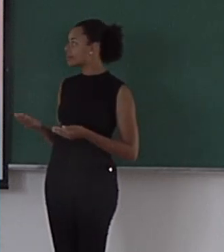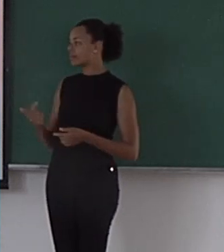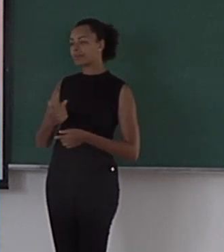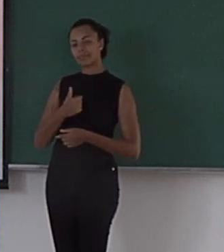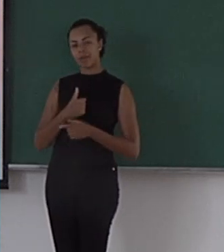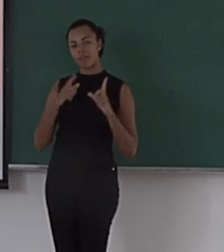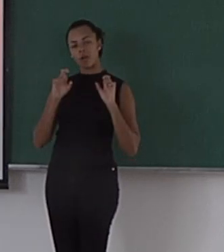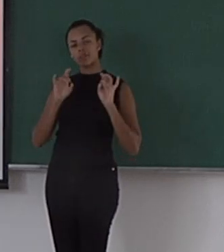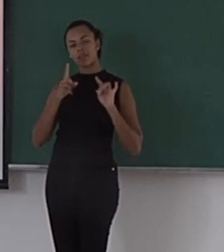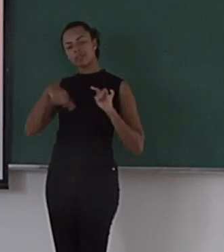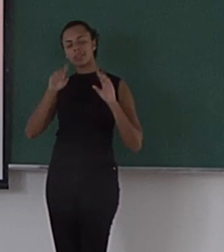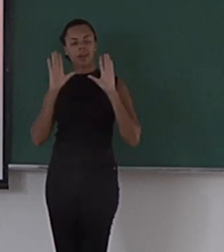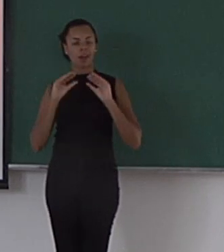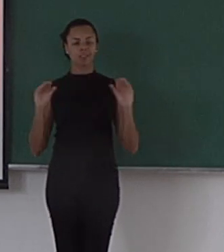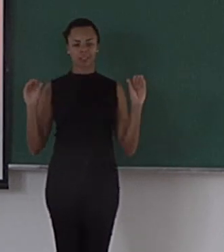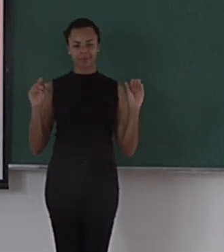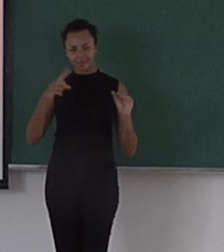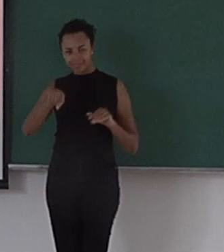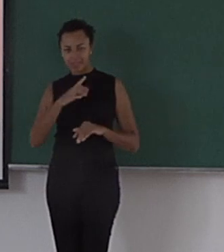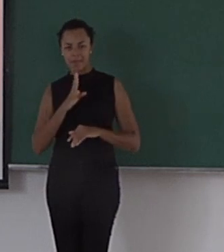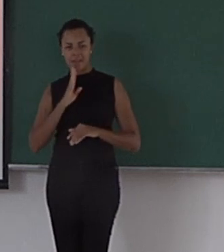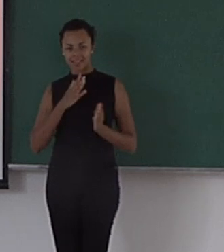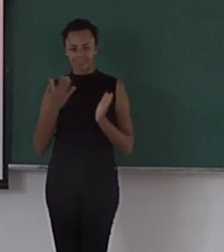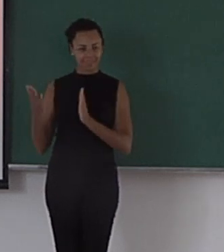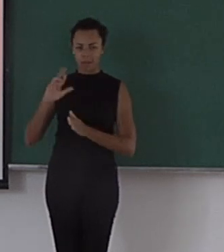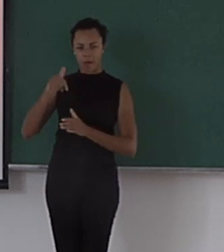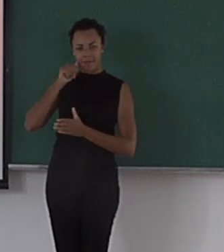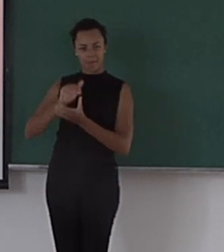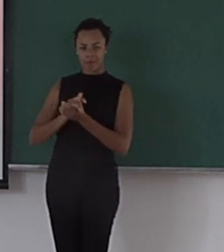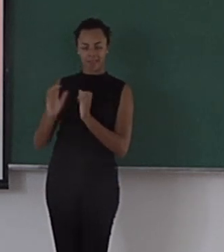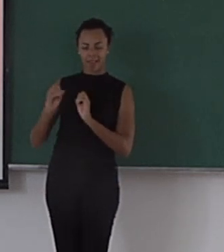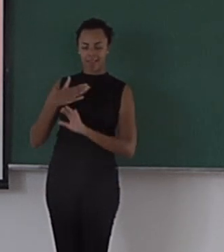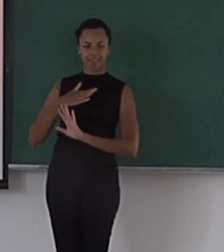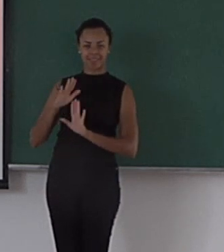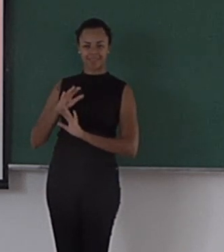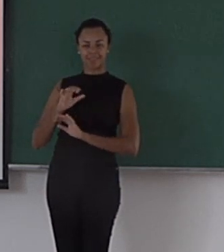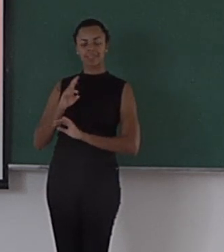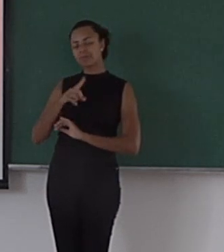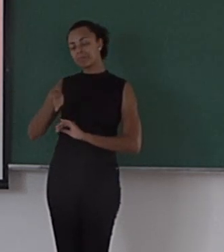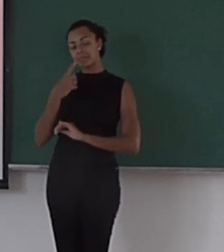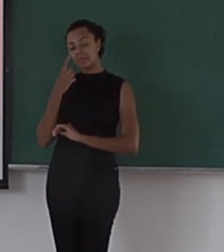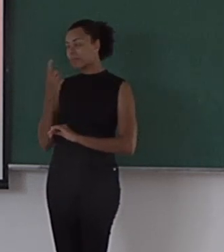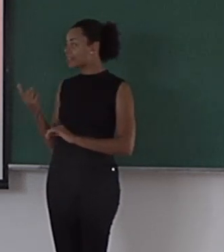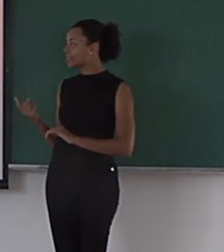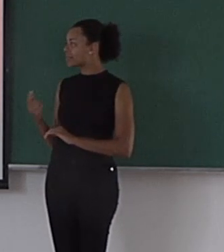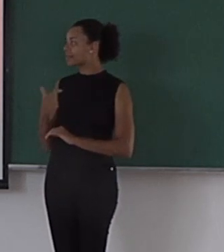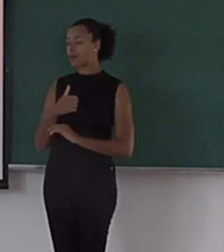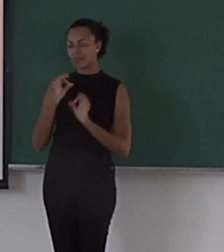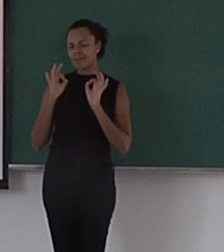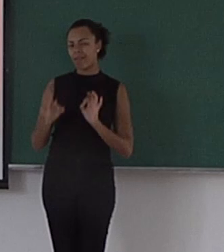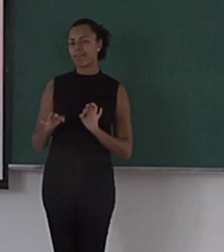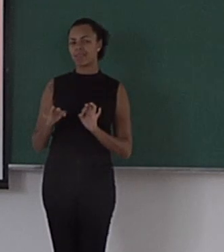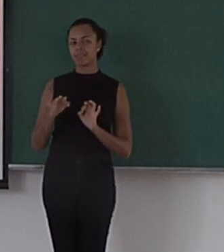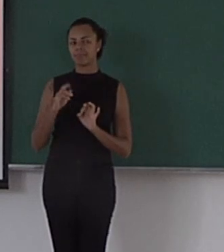vendo? Alguém conhece essa pessoa? Não é minha esposa, não é nada meu, mas eu tenho certeza que vocês vão ter uma